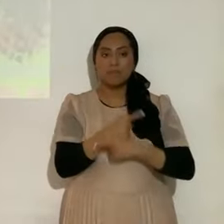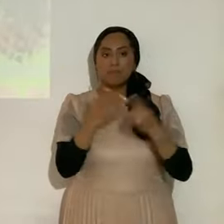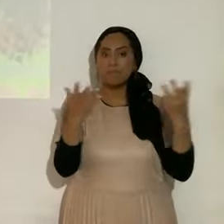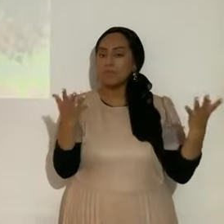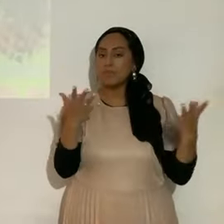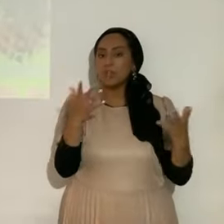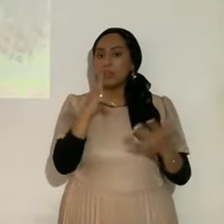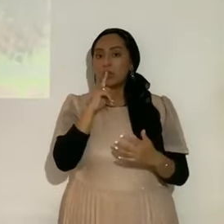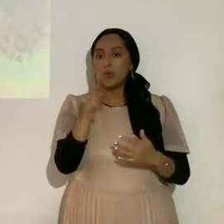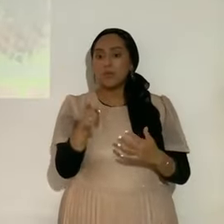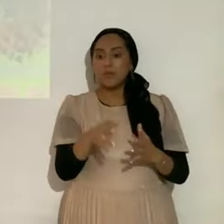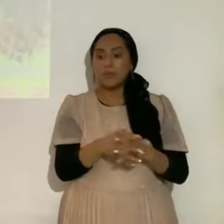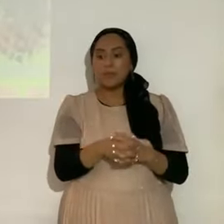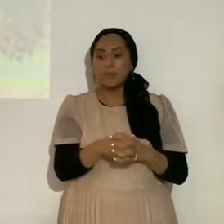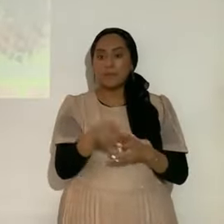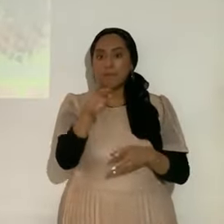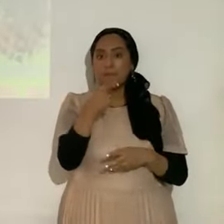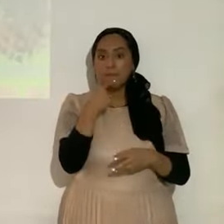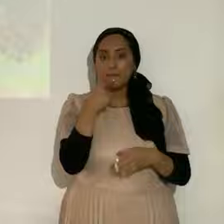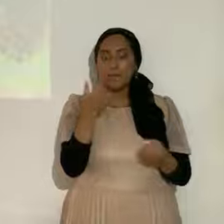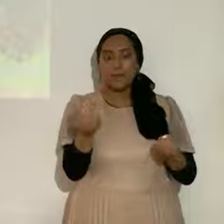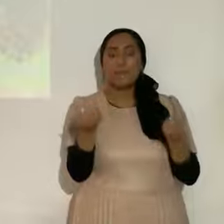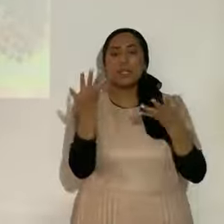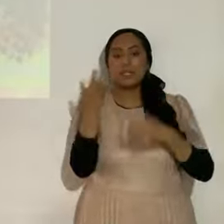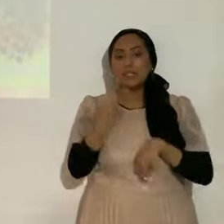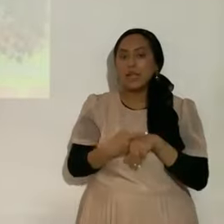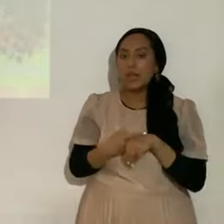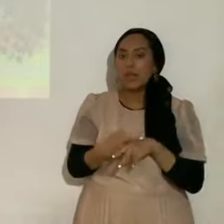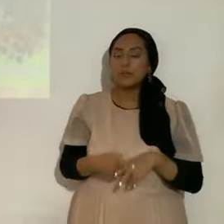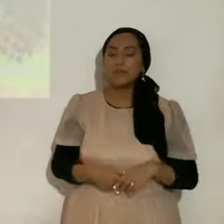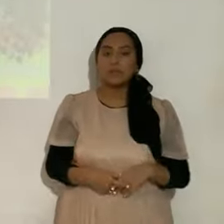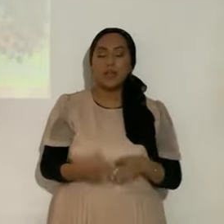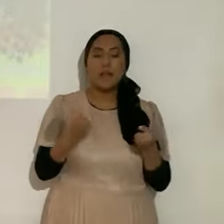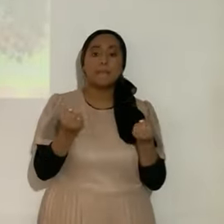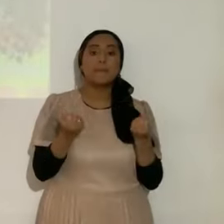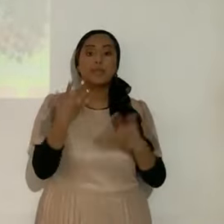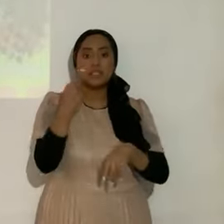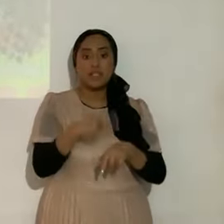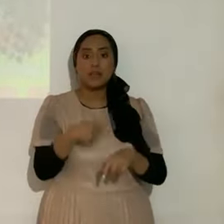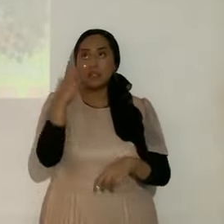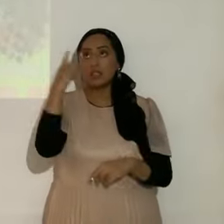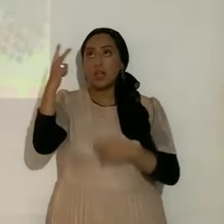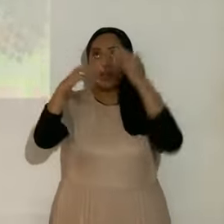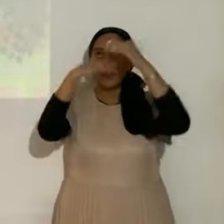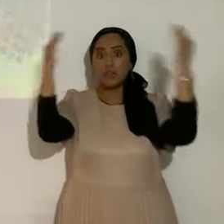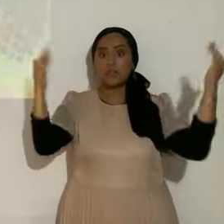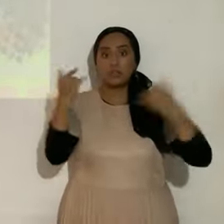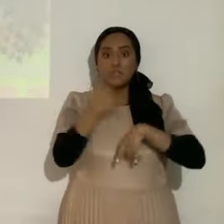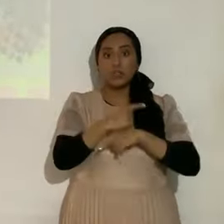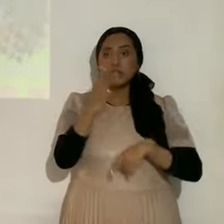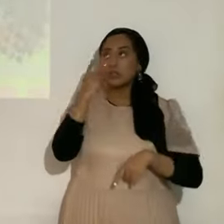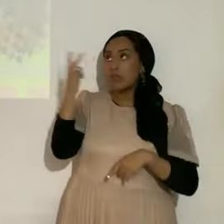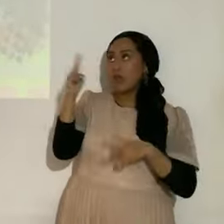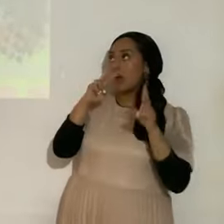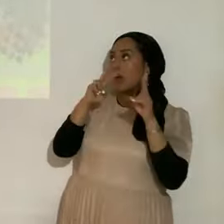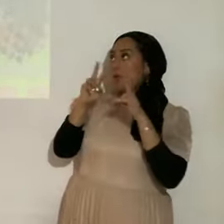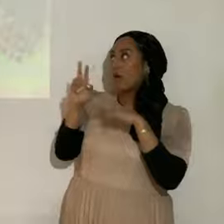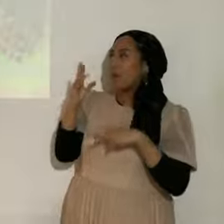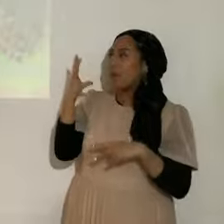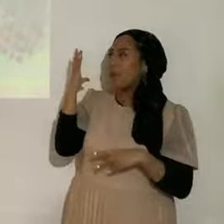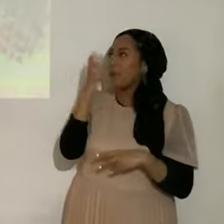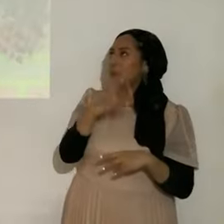realmente, pues, puedes decir bastantes veces. ¿Cuántas veces viste el cielo hoy? ¿Lo apreciaste?